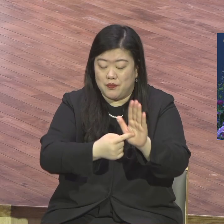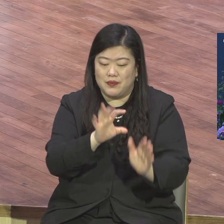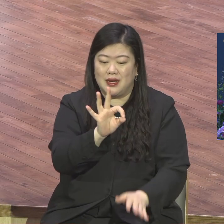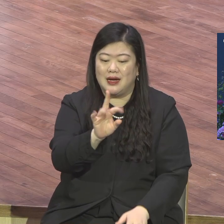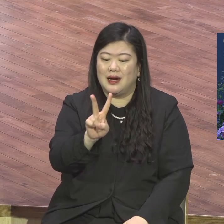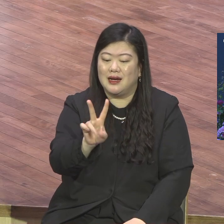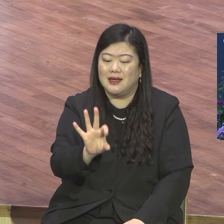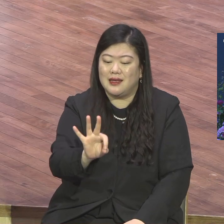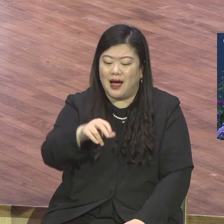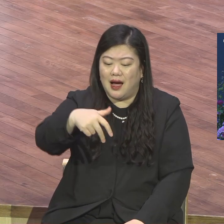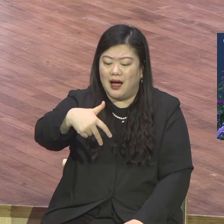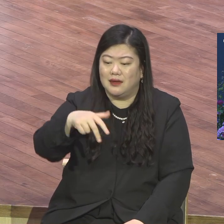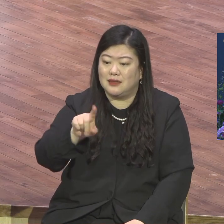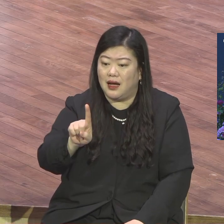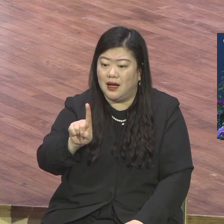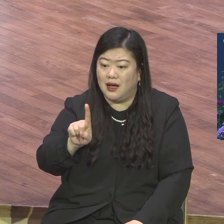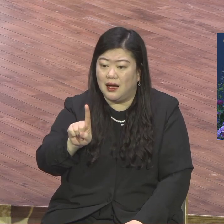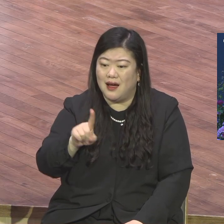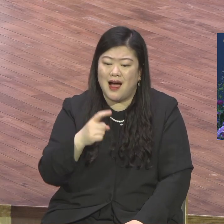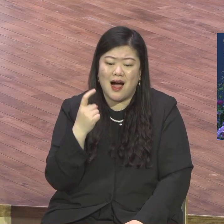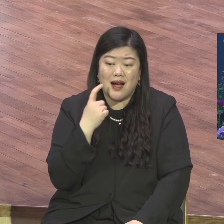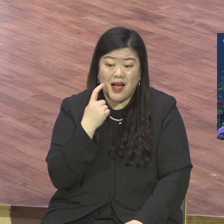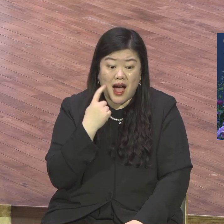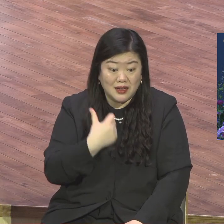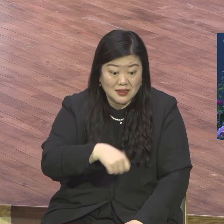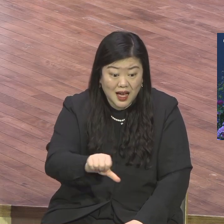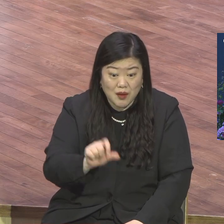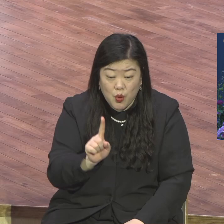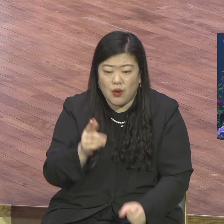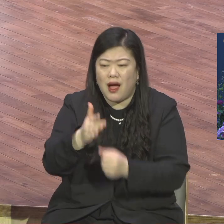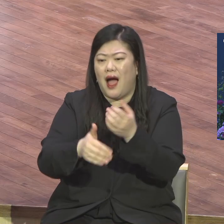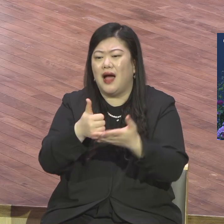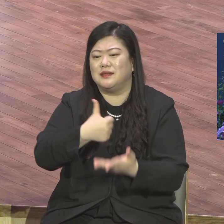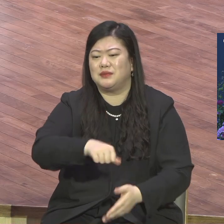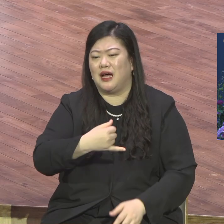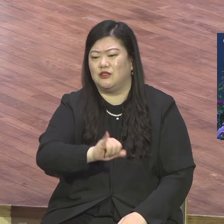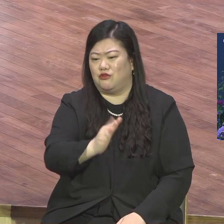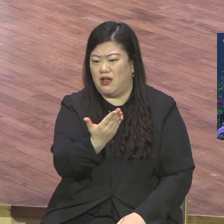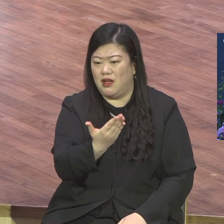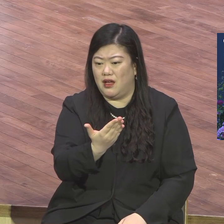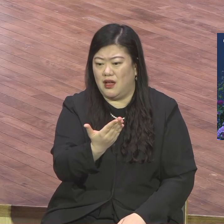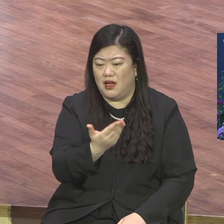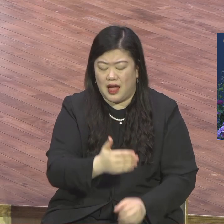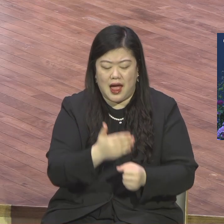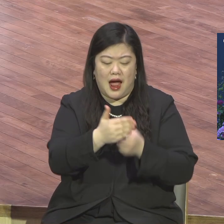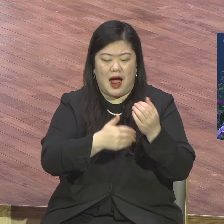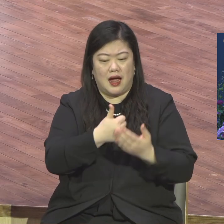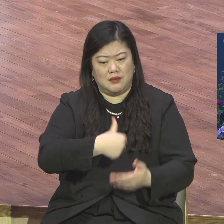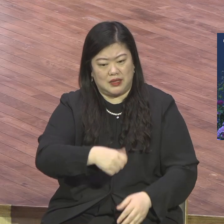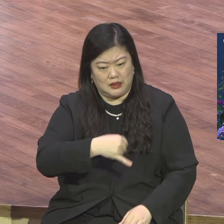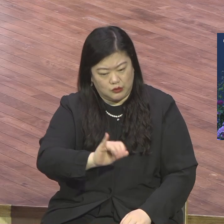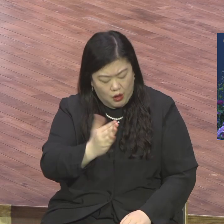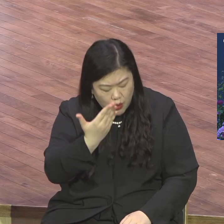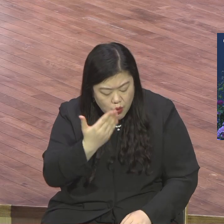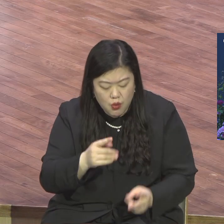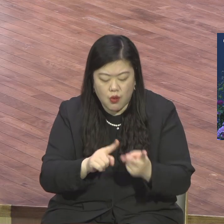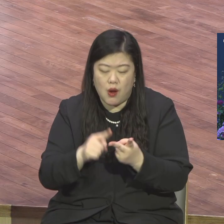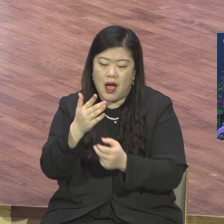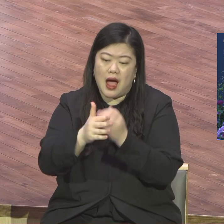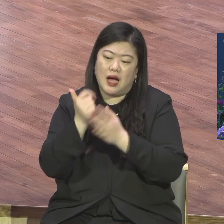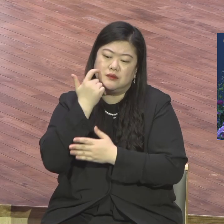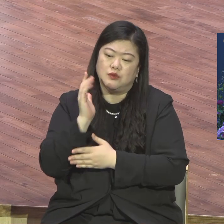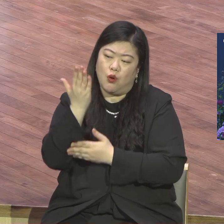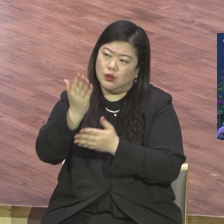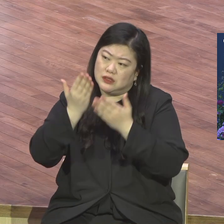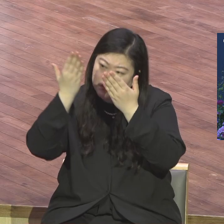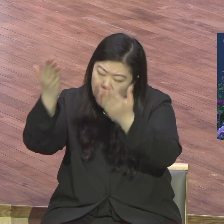언약, 율법, 예배, 이 약속, 조상, 그리스도 이런 단어를 다 표현했습니다. 얼마나 큰 축복